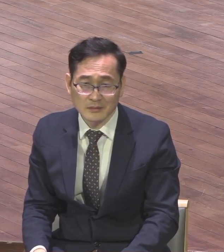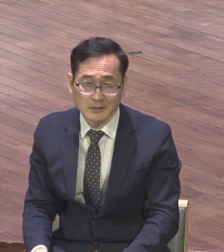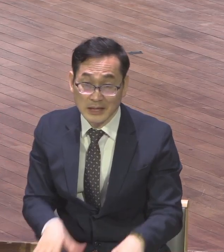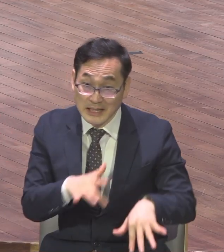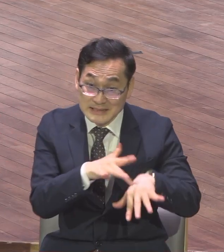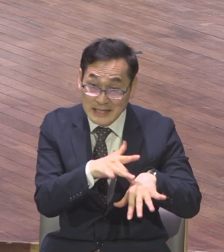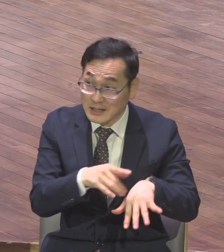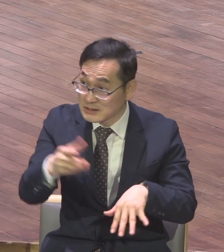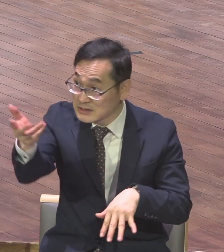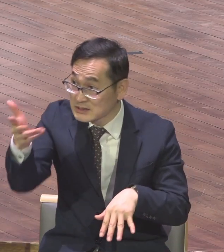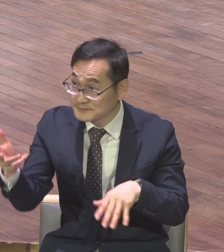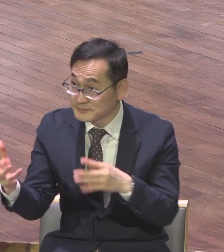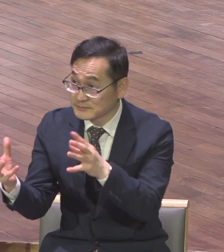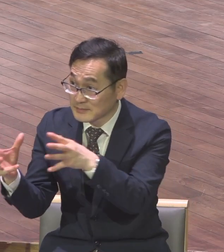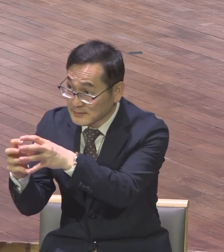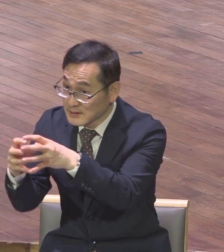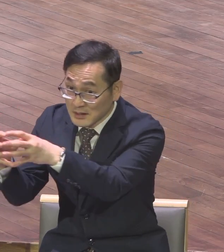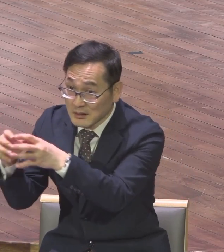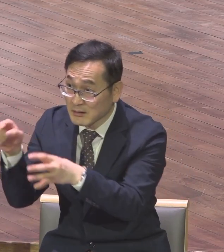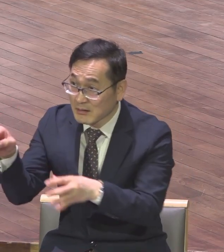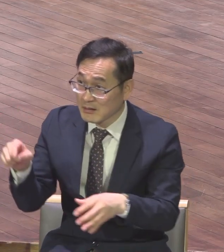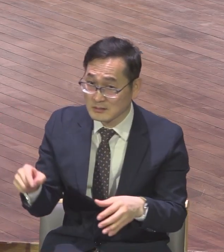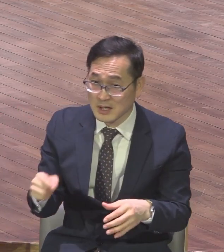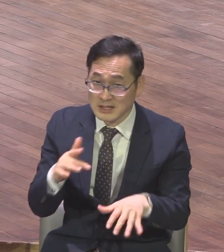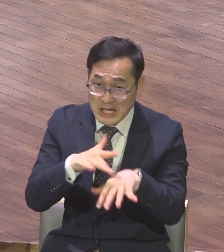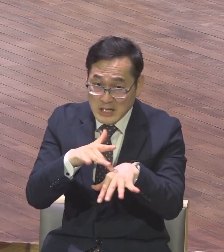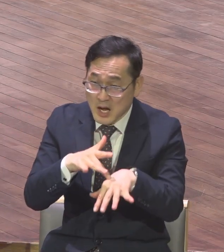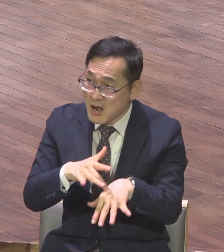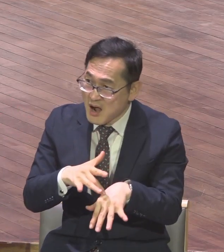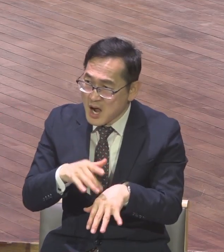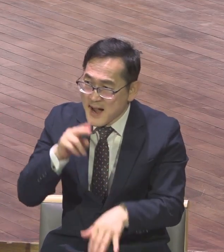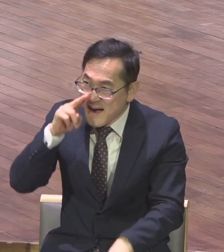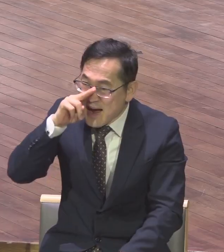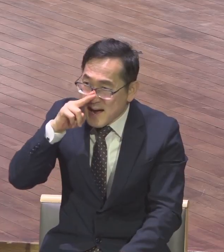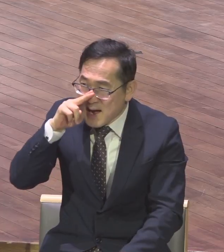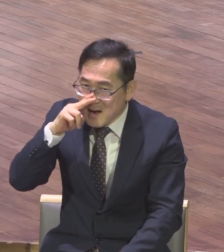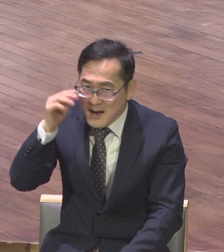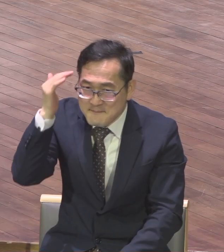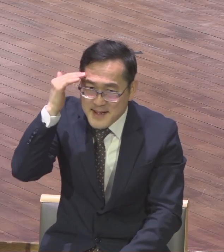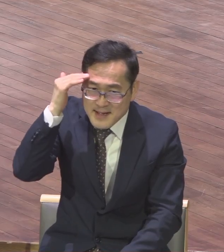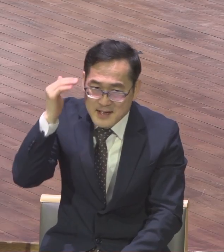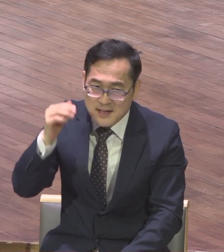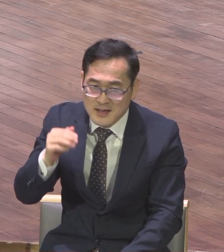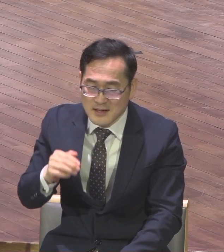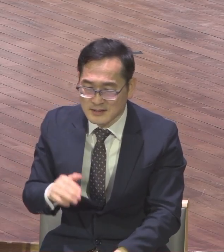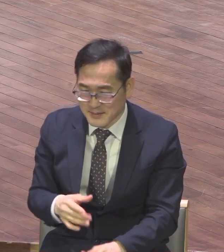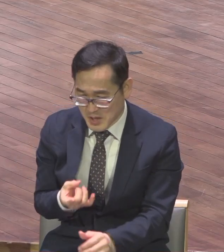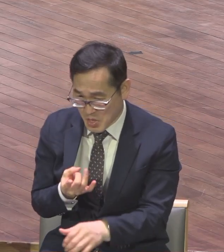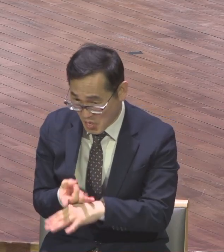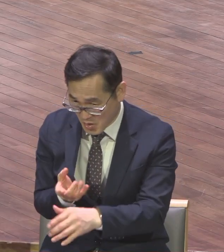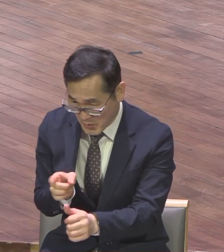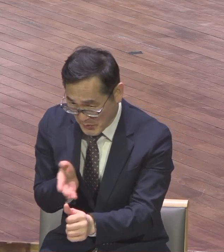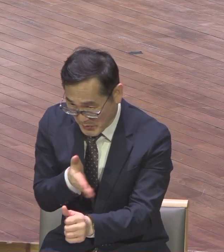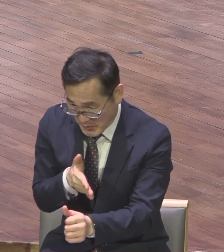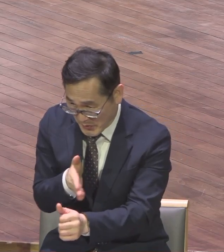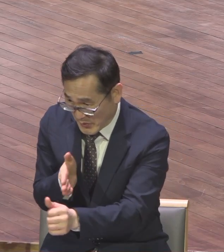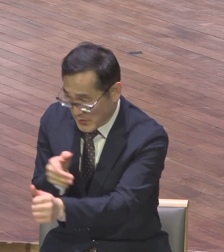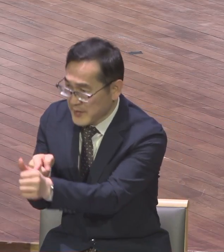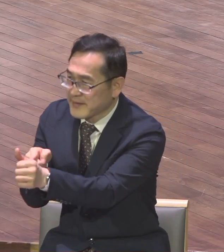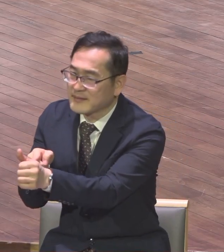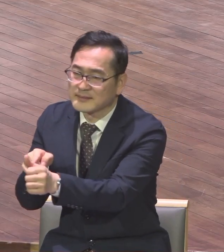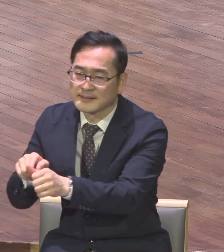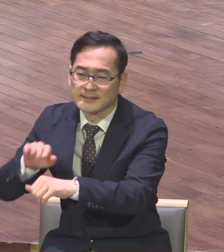싸움이지요. 영의 세계에서 계속 항상 염려하고 쉬지 말고 불평하고